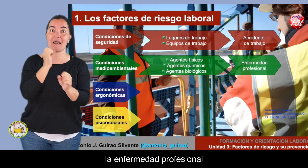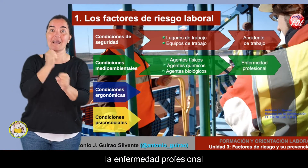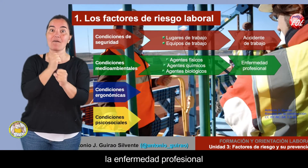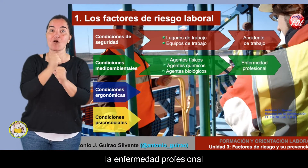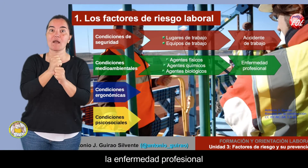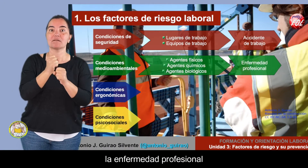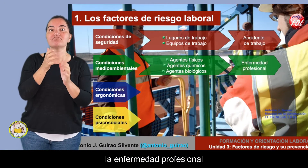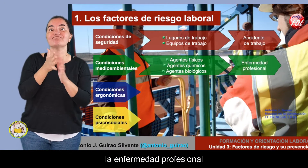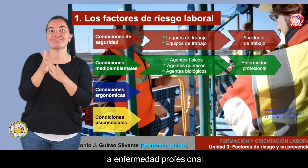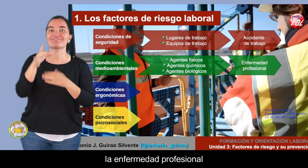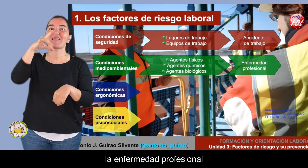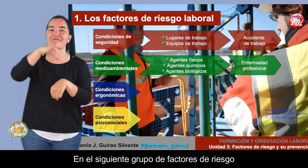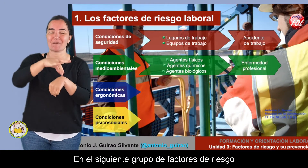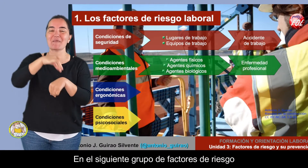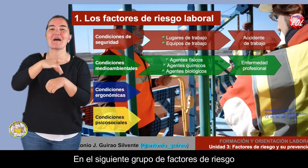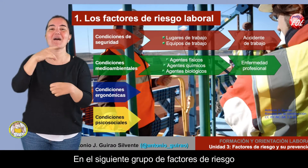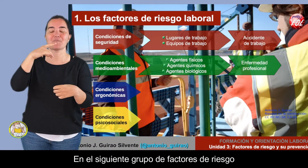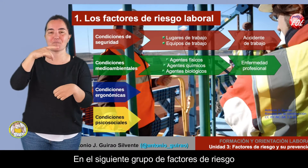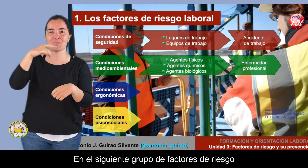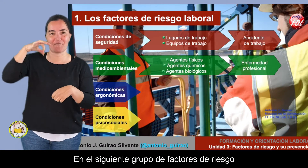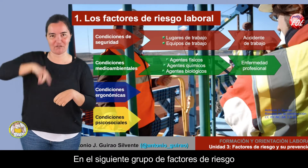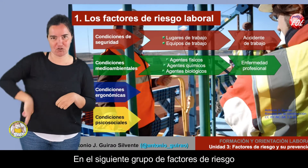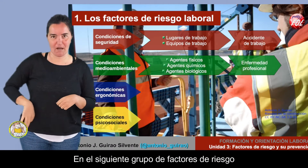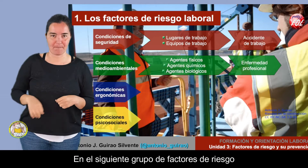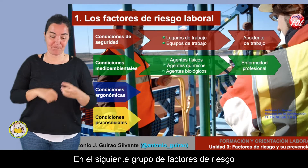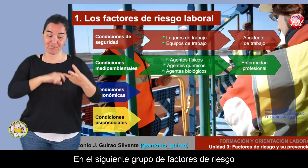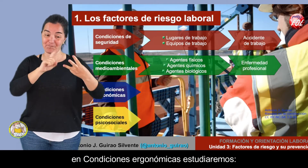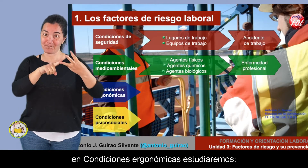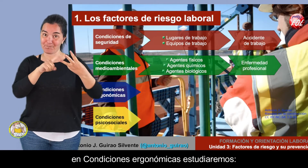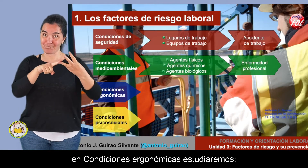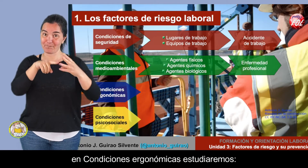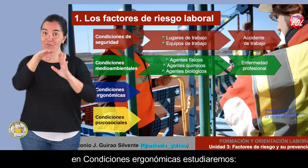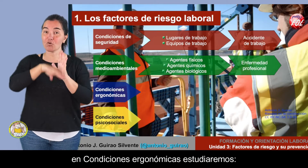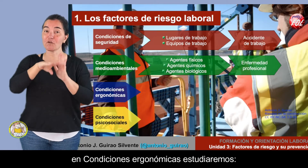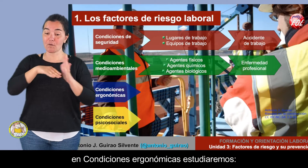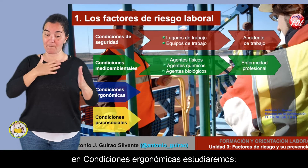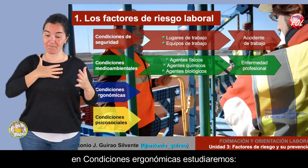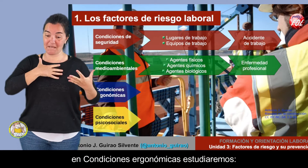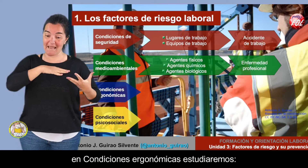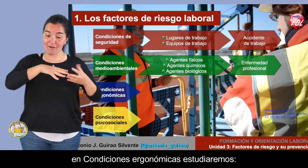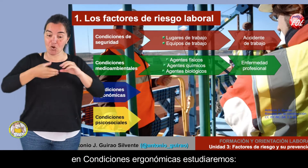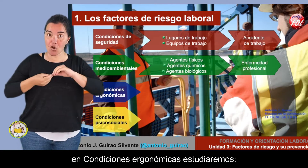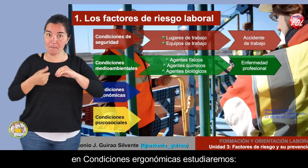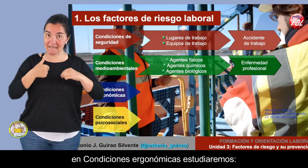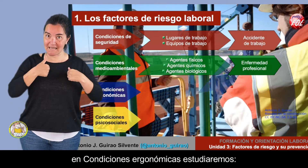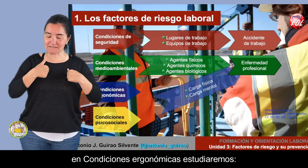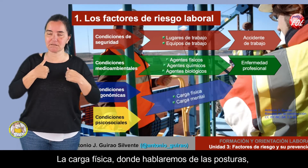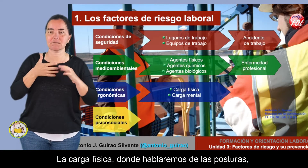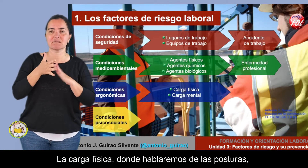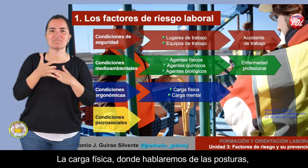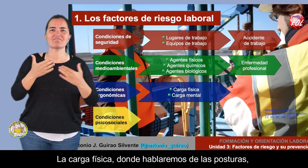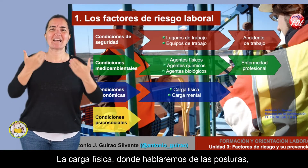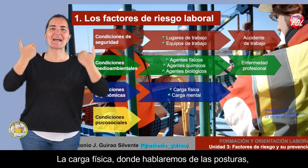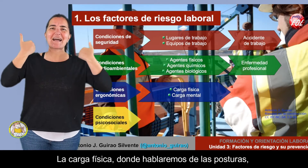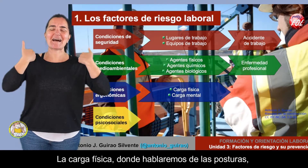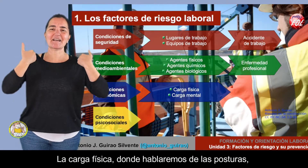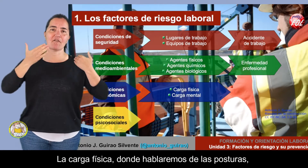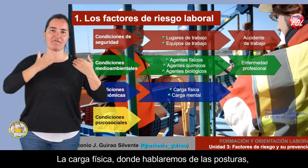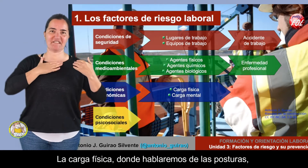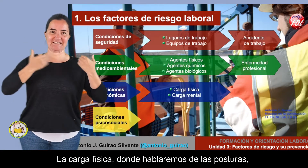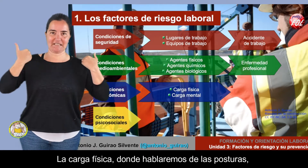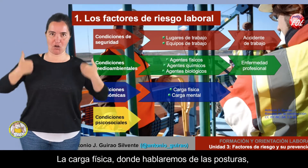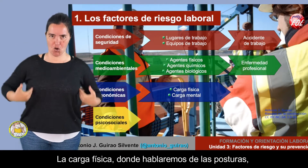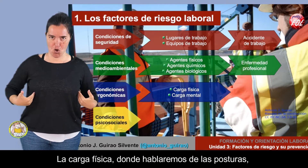la enfermedad profesional. En el siguiente grupo de factores de riesgo en condiciones ergonómicas estudiaremos la carga